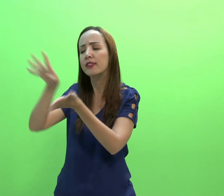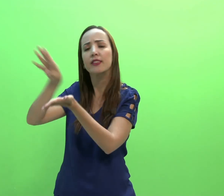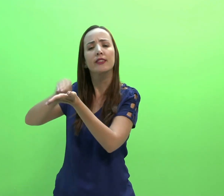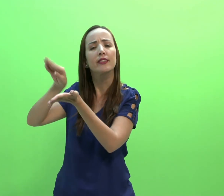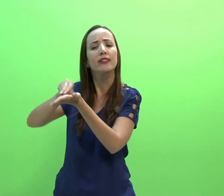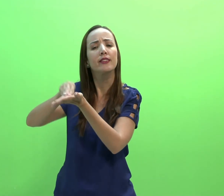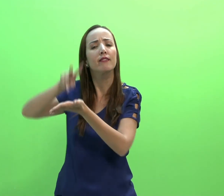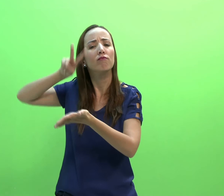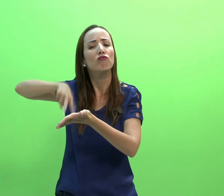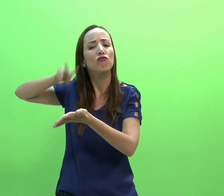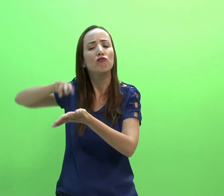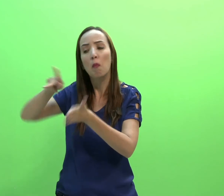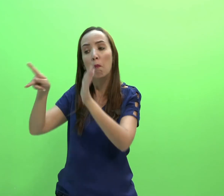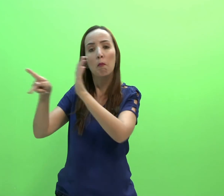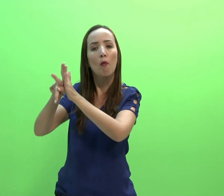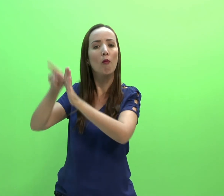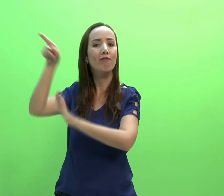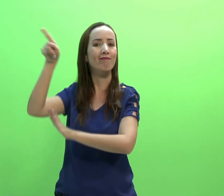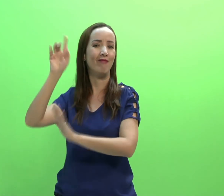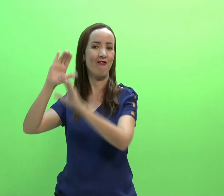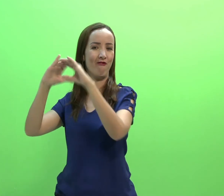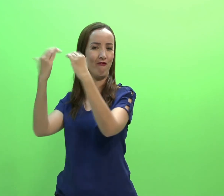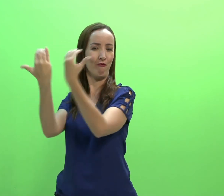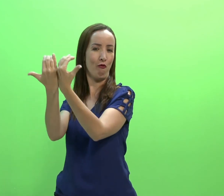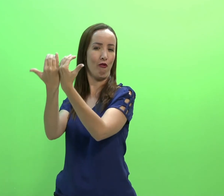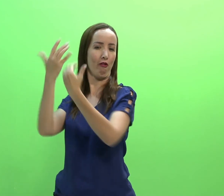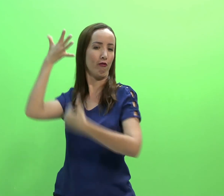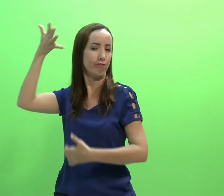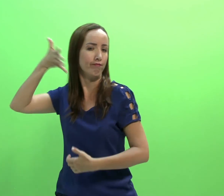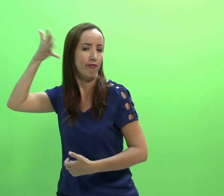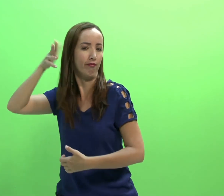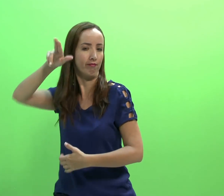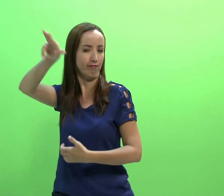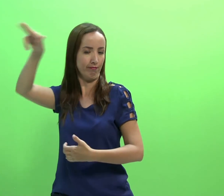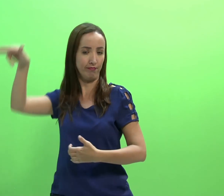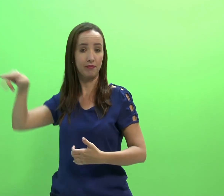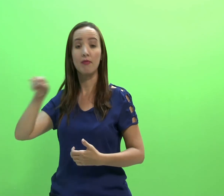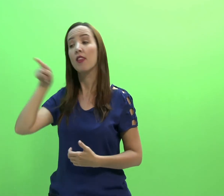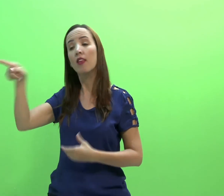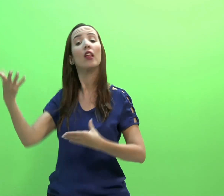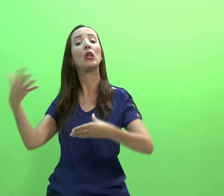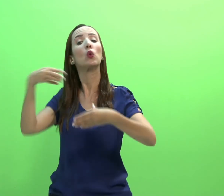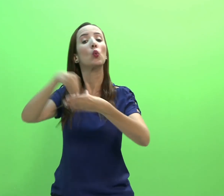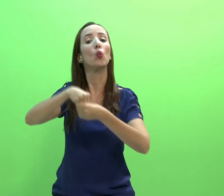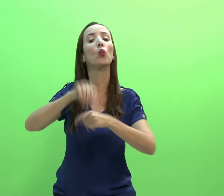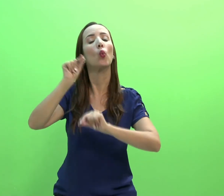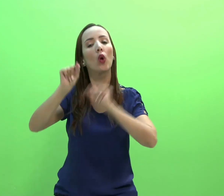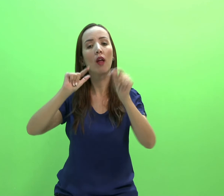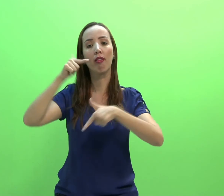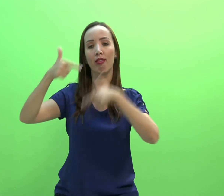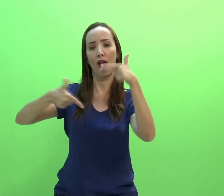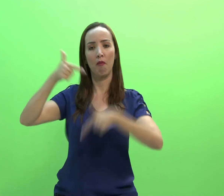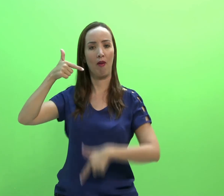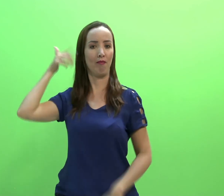Então, quando colhemos dados de outros eventos, de palestras, de